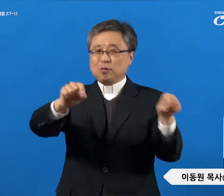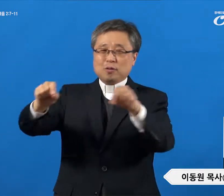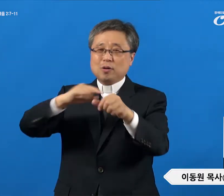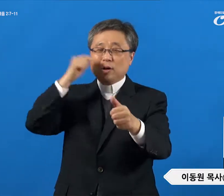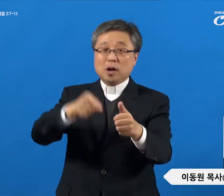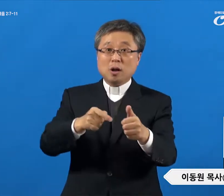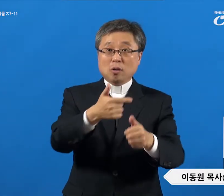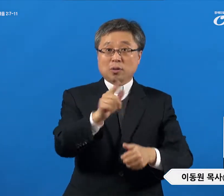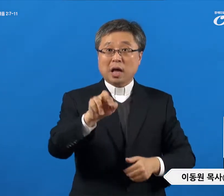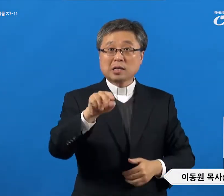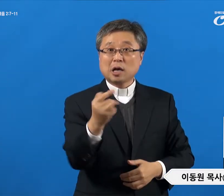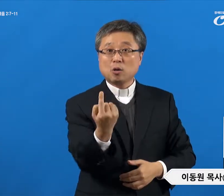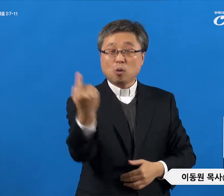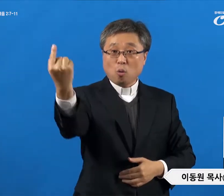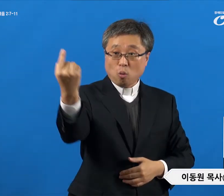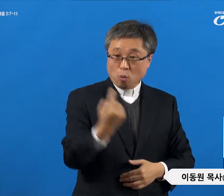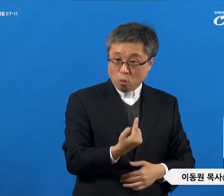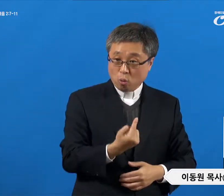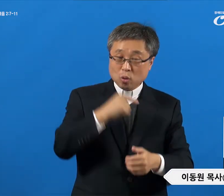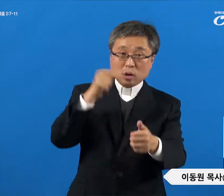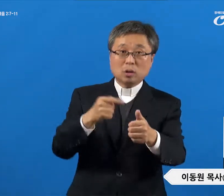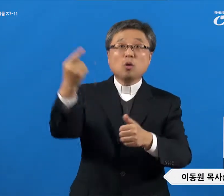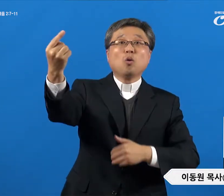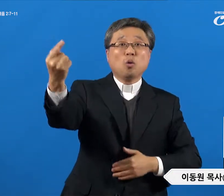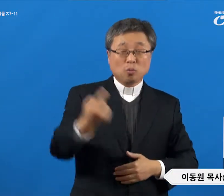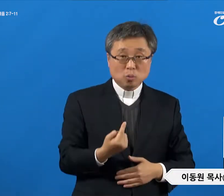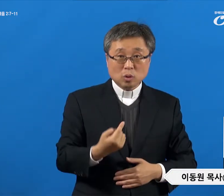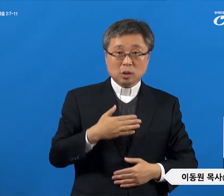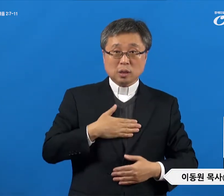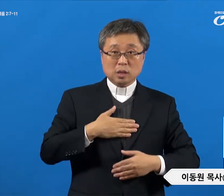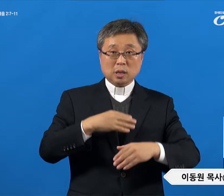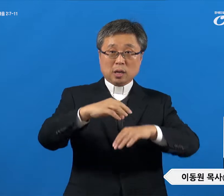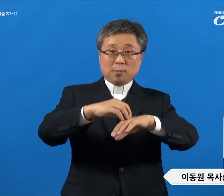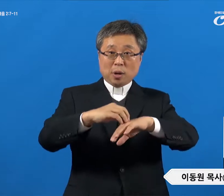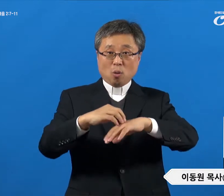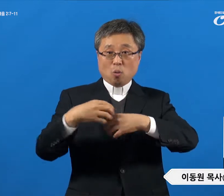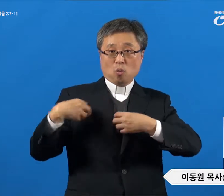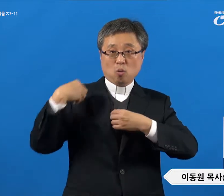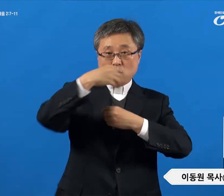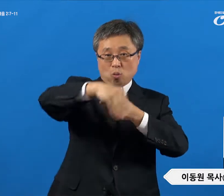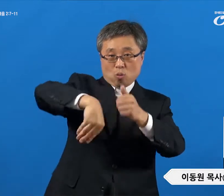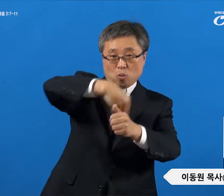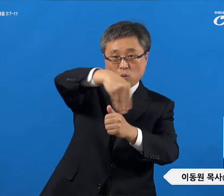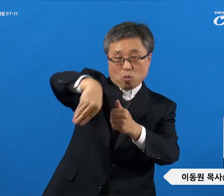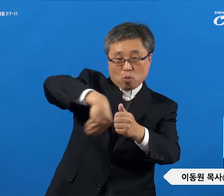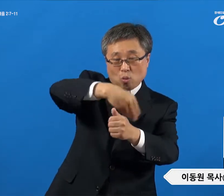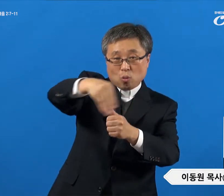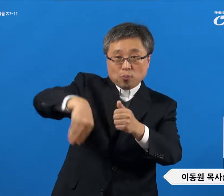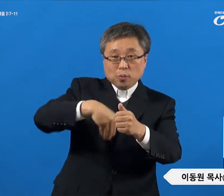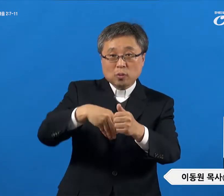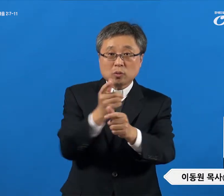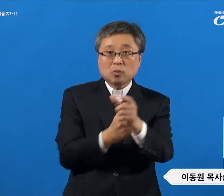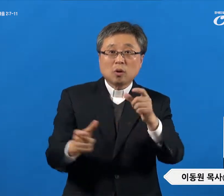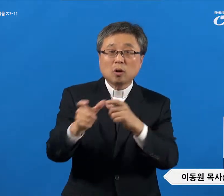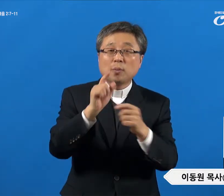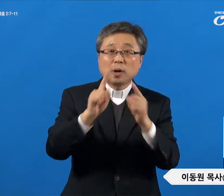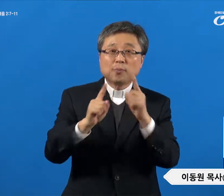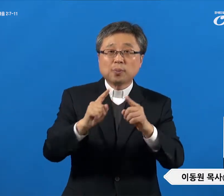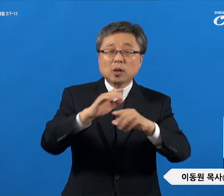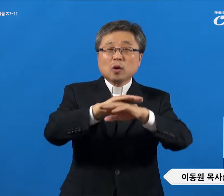나옵니다. 배로 이렇게 묶여 있는 채로 이렇게 나옵니다. 근데 그 다음에 예수님이 한 말씀을 더 하세요. 풀어놓아 다니게